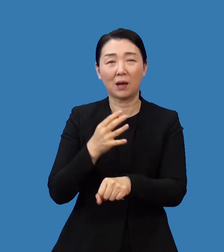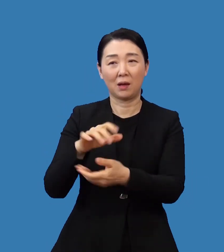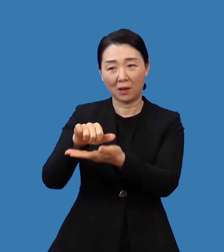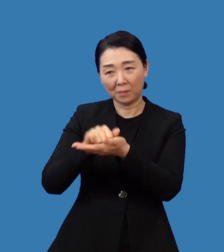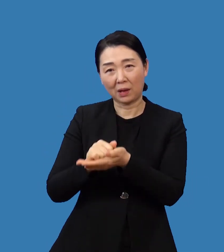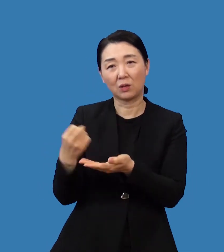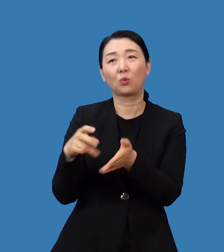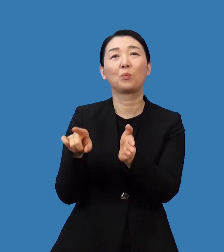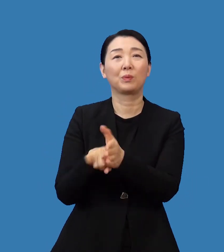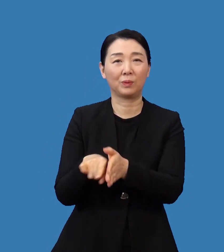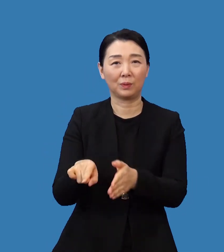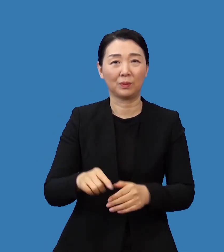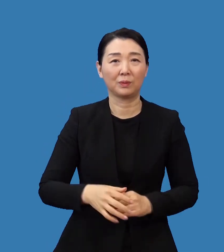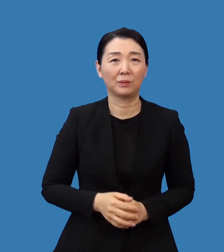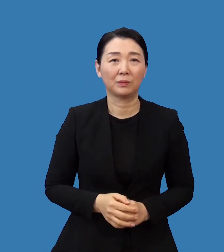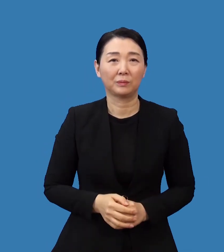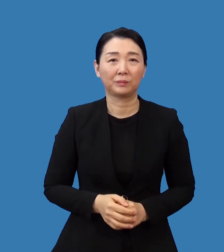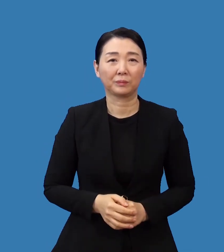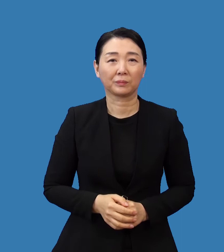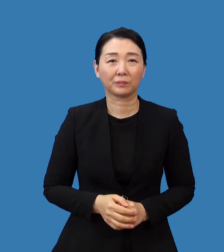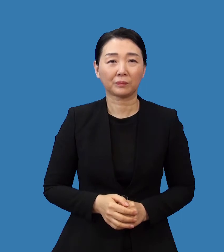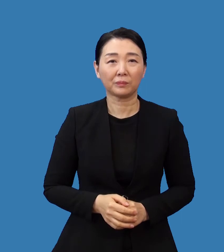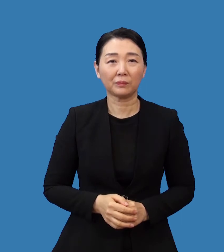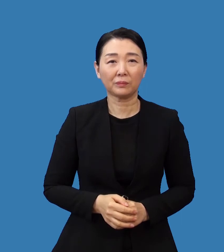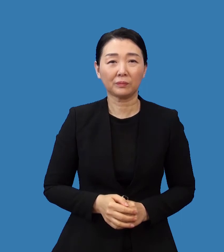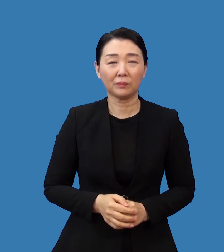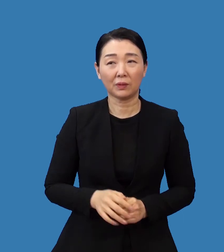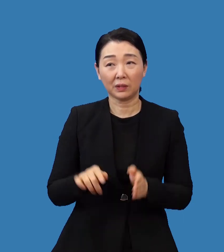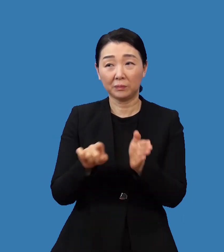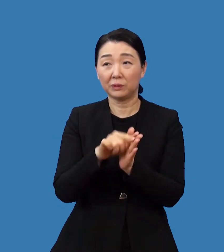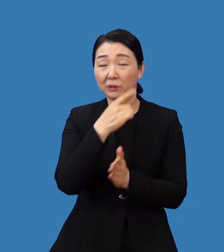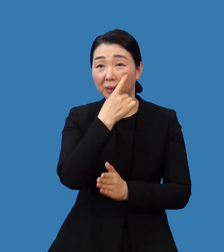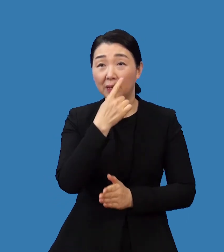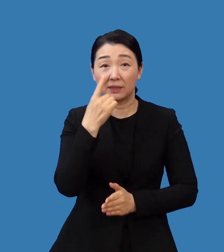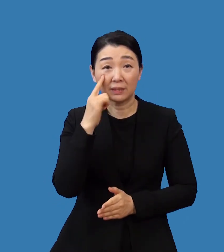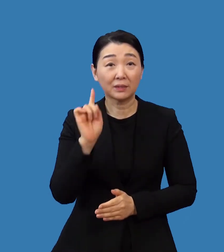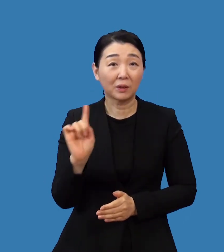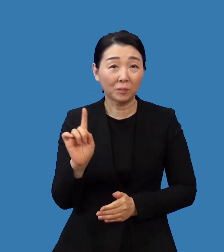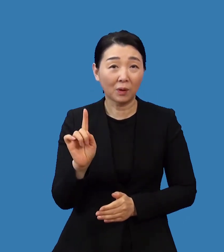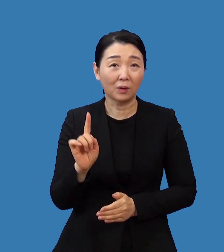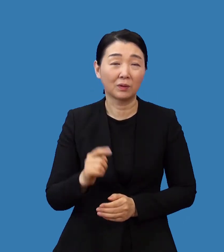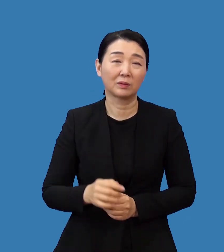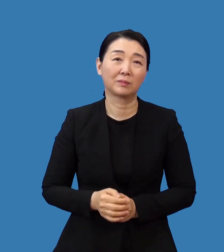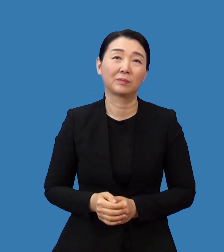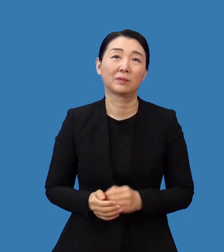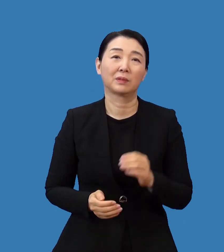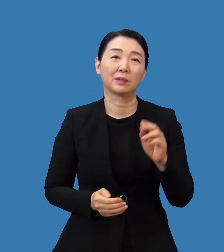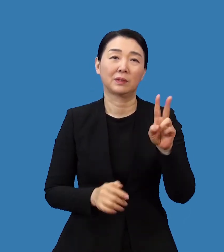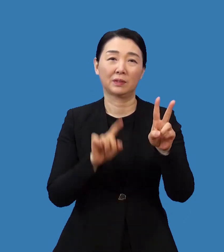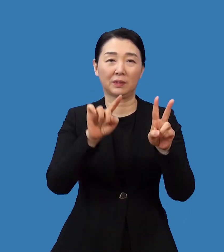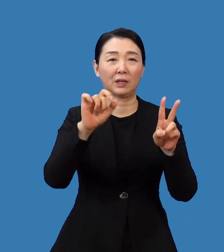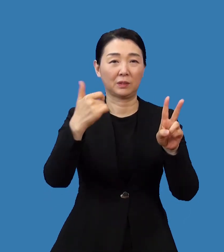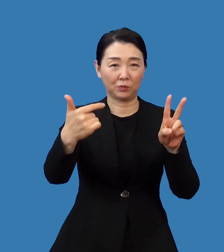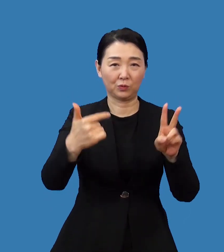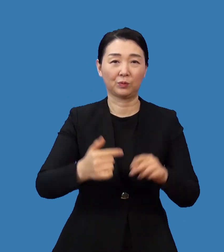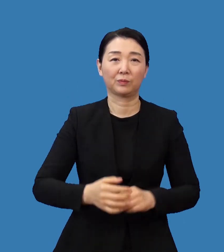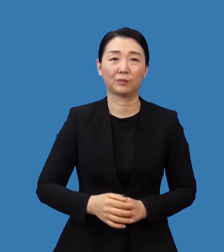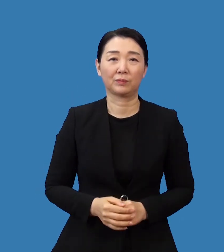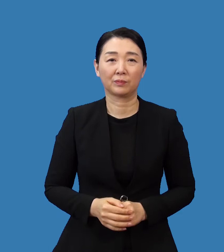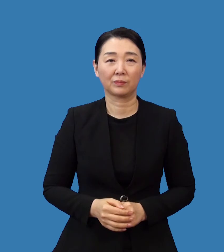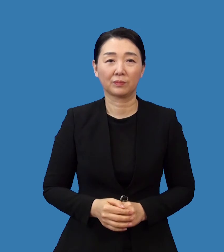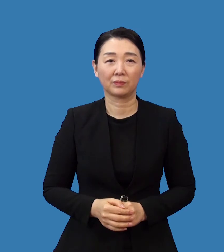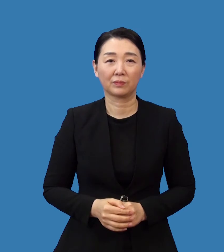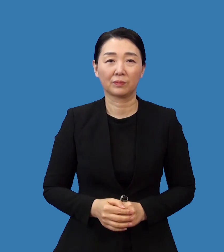마음으로 믿었던 것입니다. 그 믿음의 증거가 뭐예요? 16절 말씀을 보겠습니다.